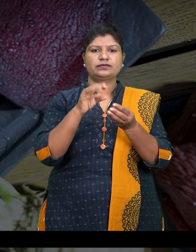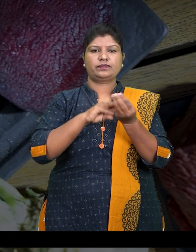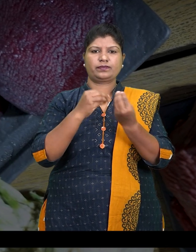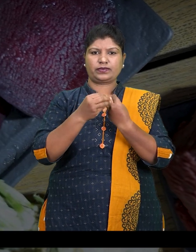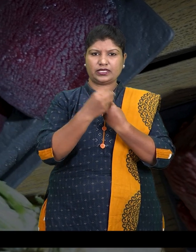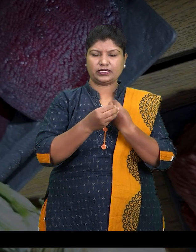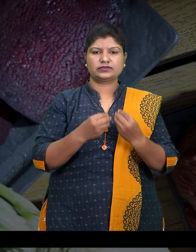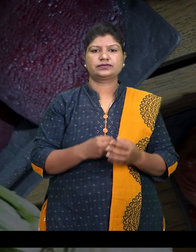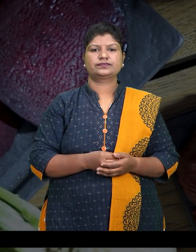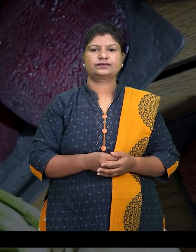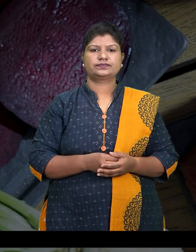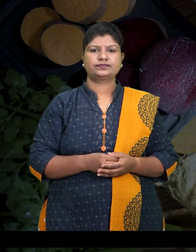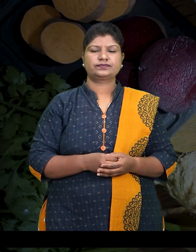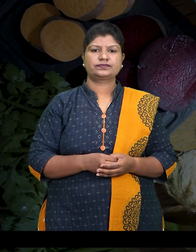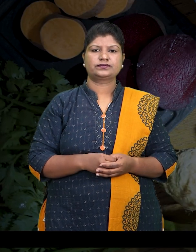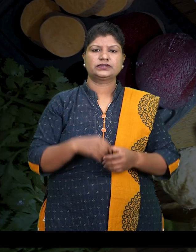केले,